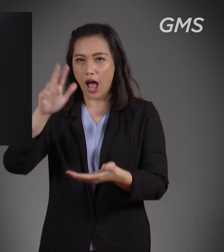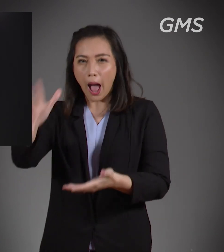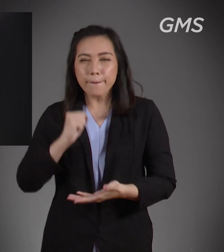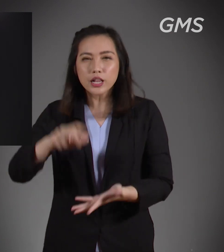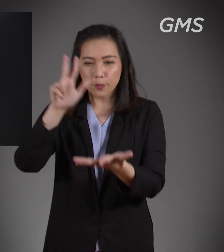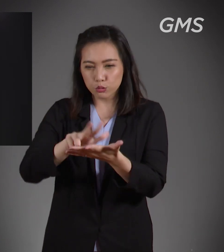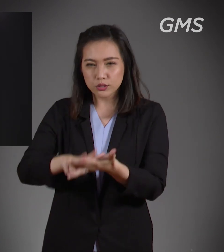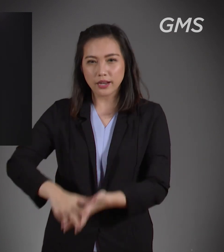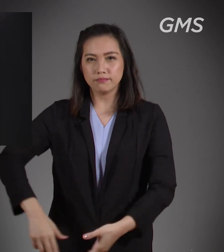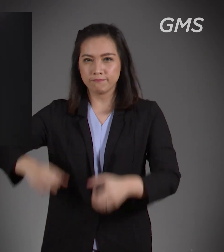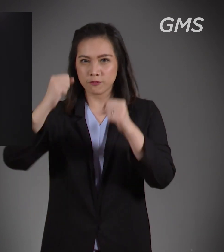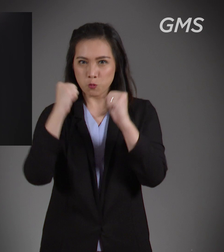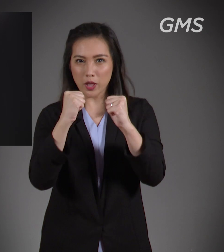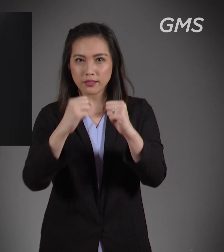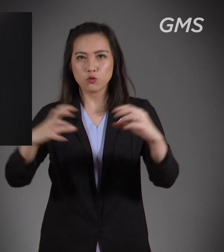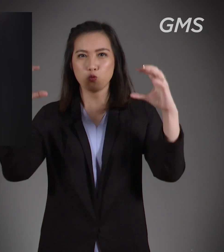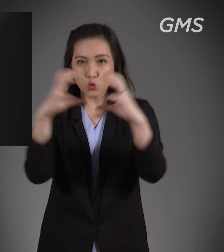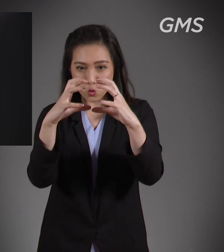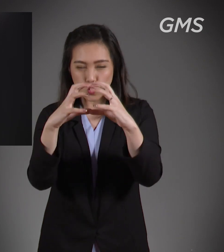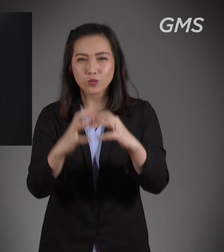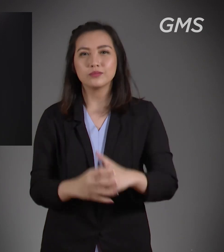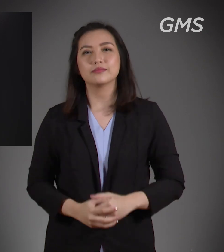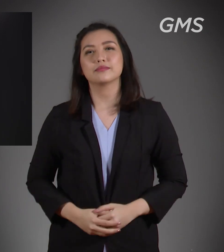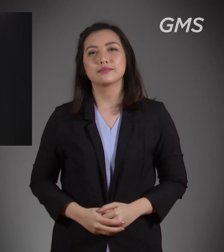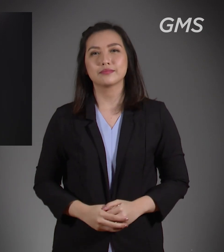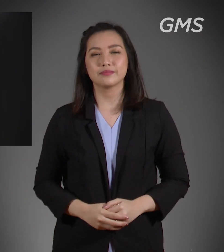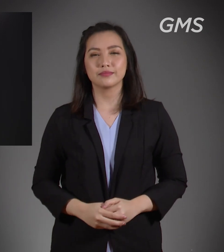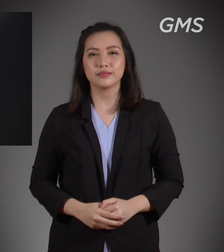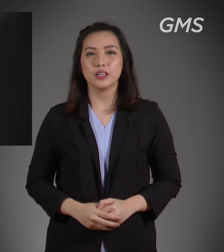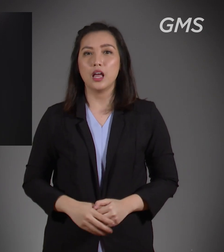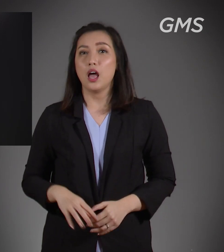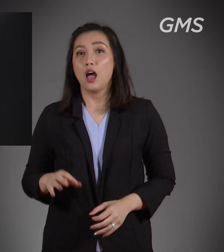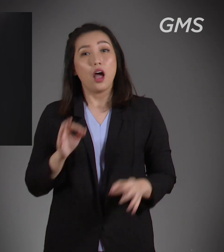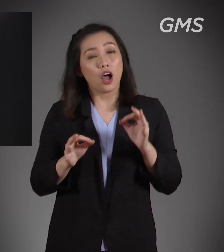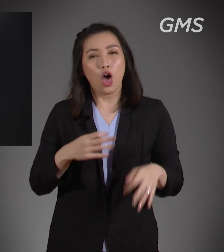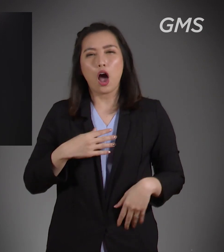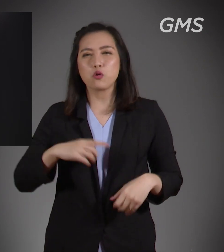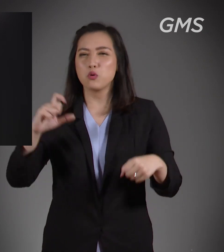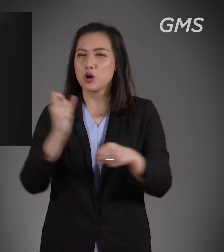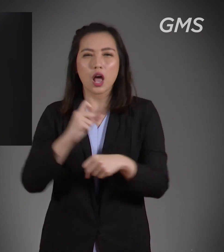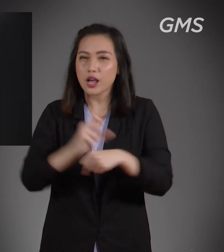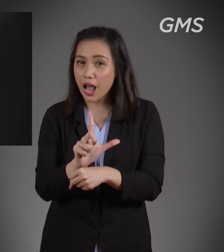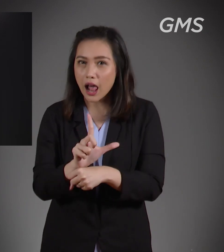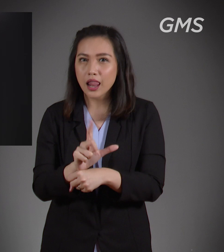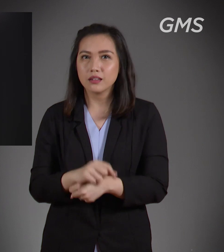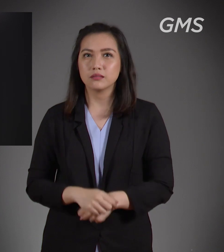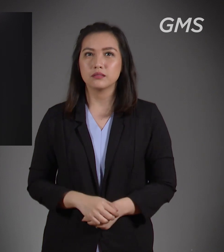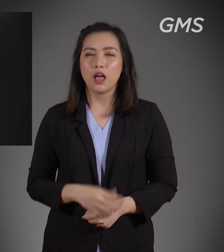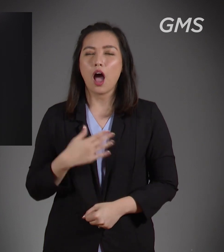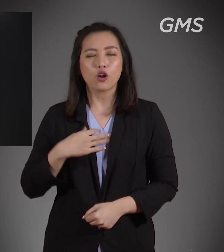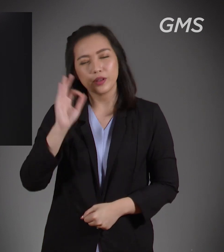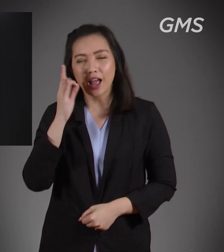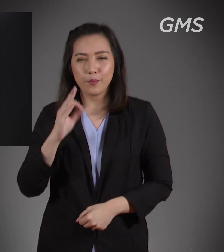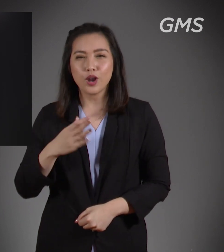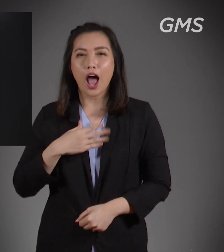Yesus. Apapun terjadi, aku akan responi Tuhan. Kalau aku gagal, Tuhan bermurah hati. Aku akan menemukan